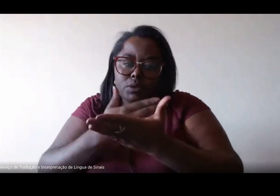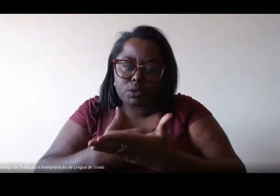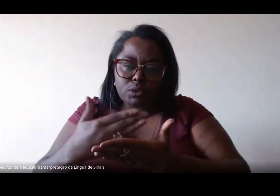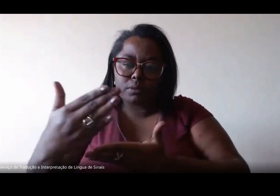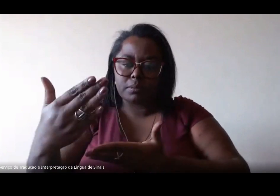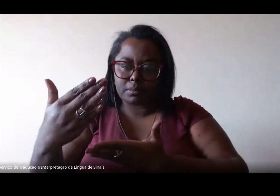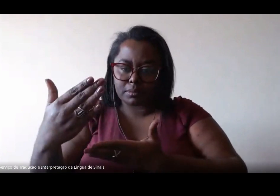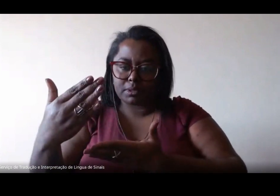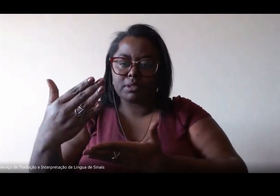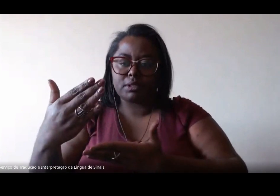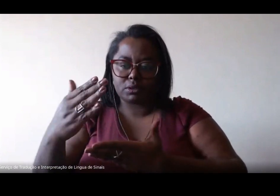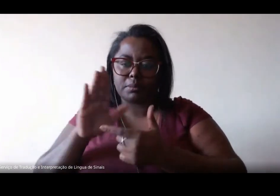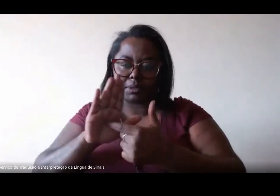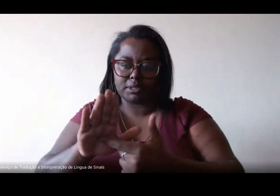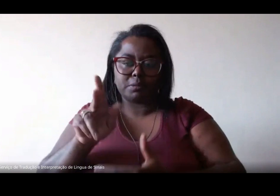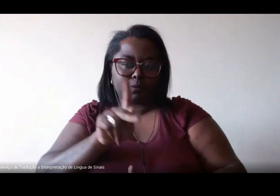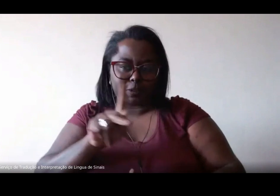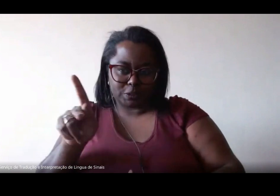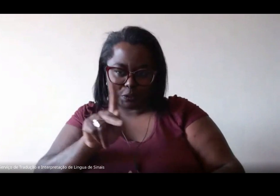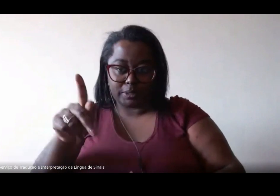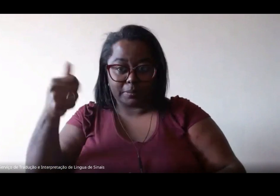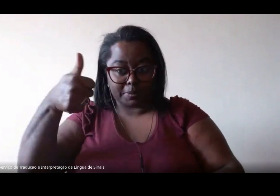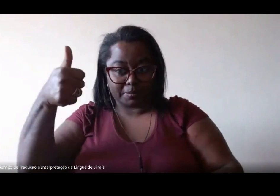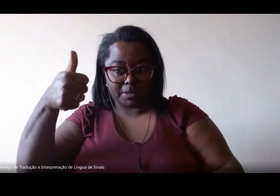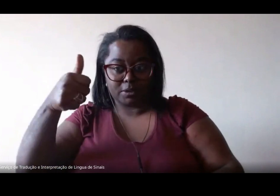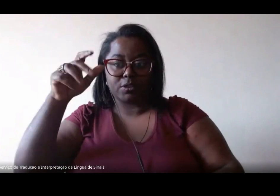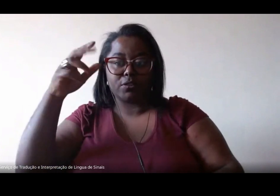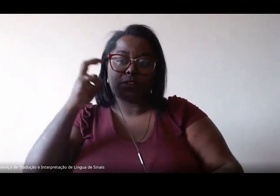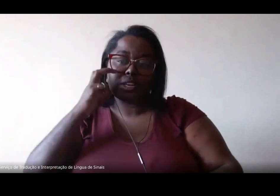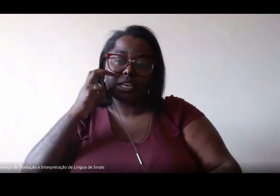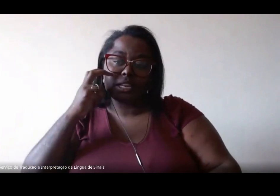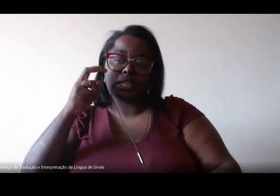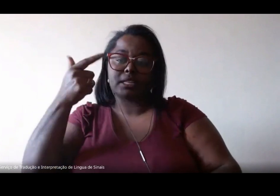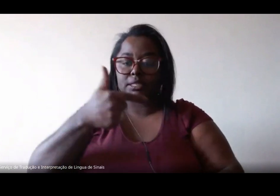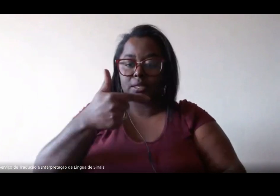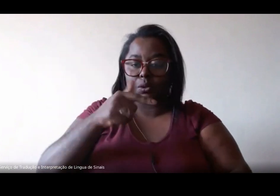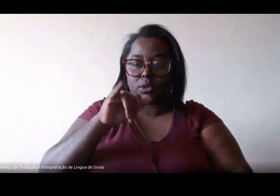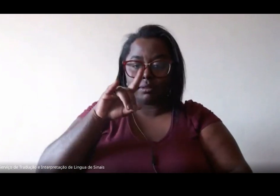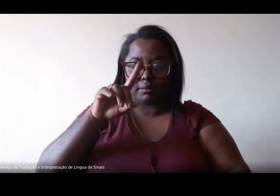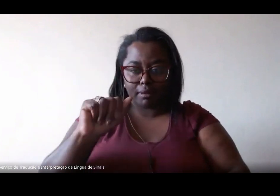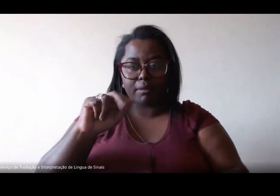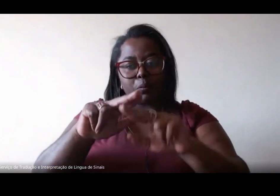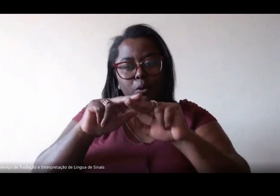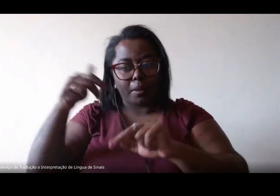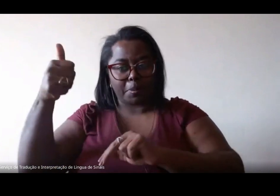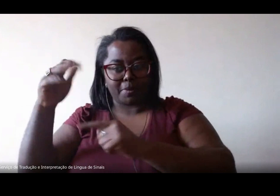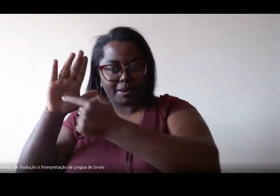Começo, então, apresentando as professoras, primeiro a Fernanda e depois a Ida, por ordem de